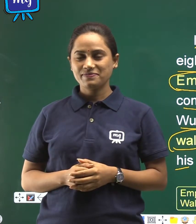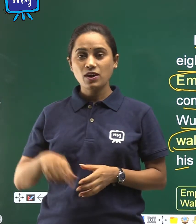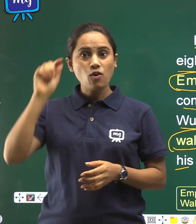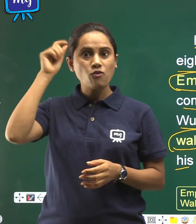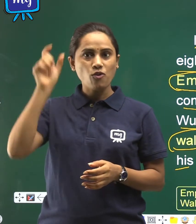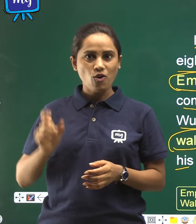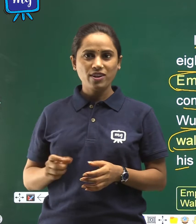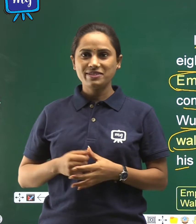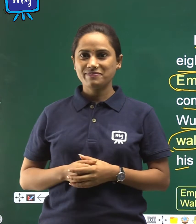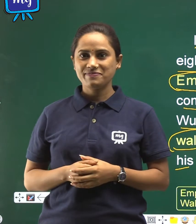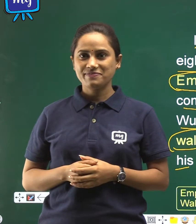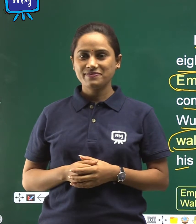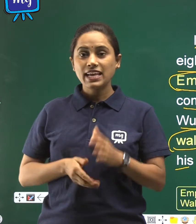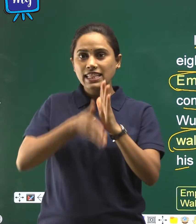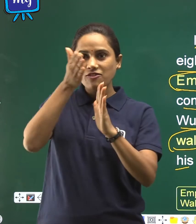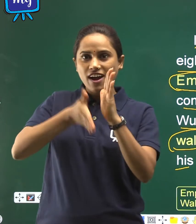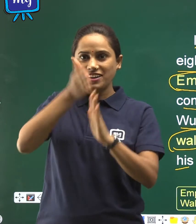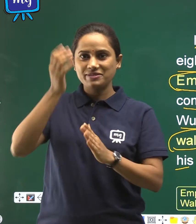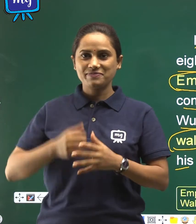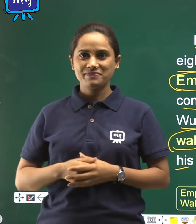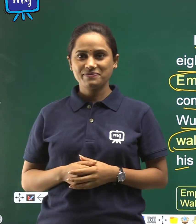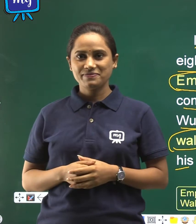wall, दीवार,